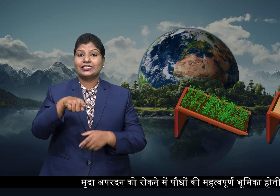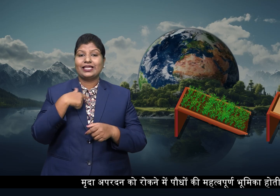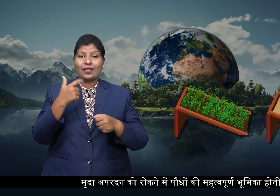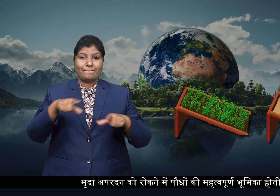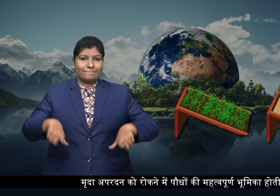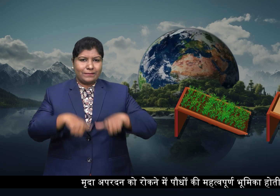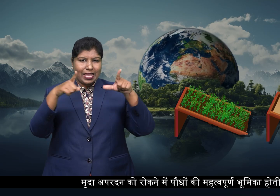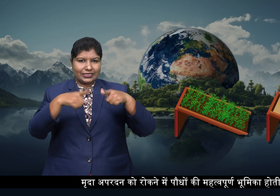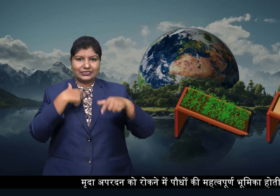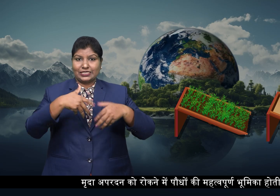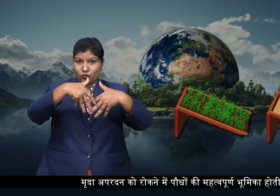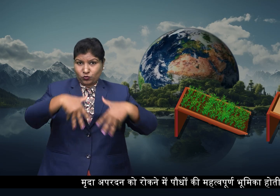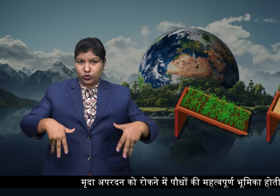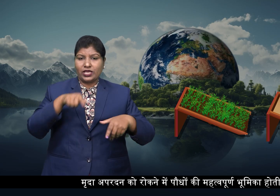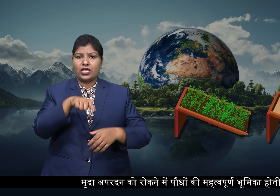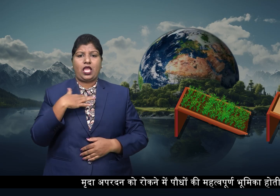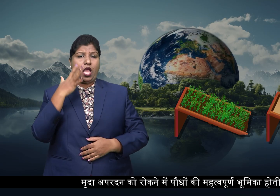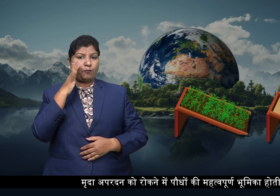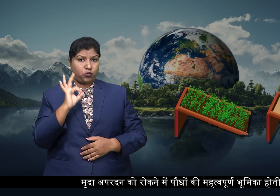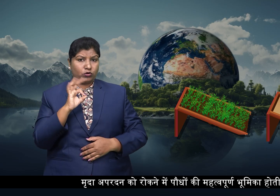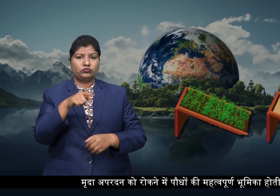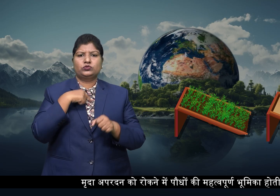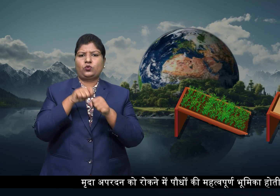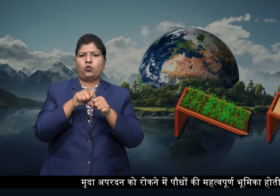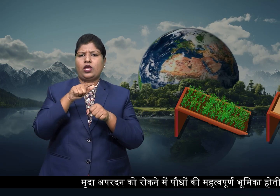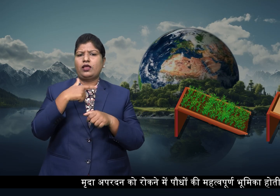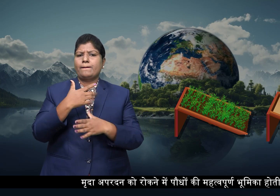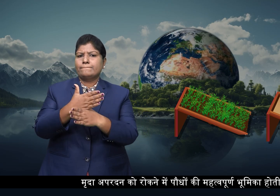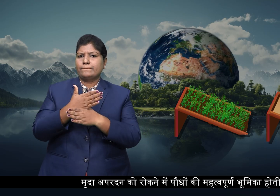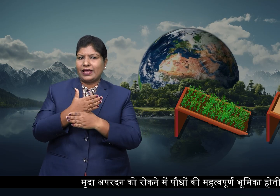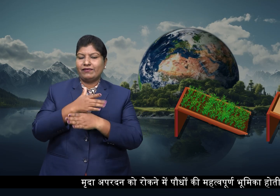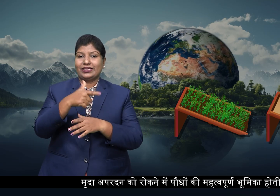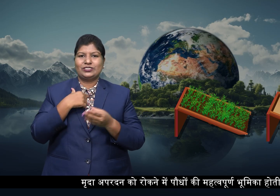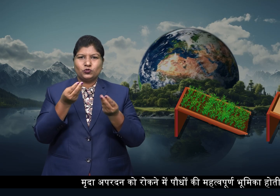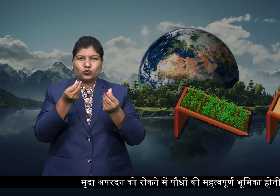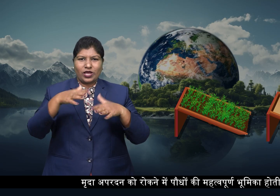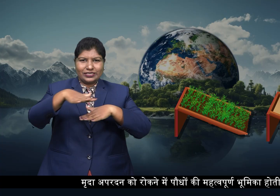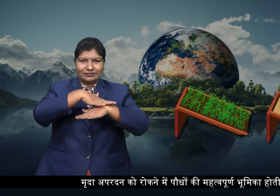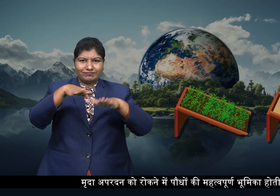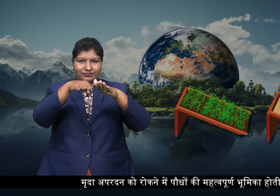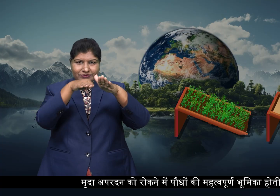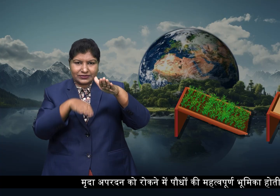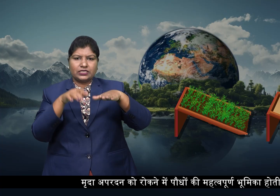मृदा अपरदन को रोकने में पौधों की महत्वपूर्ण भूमिका होती है।